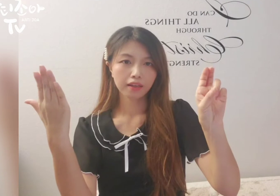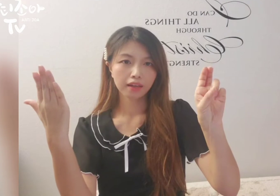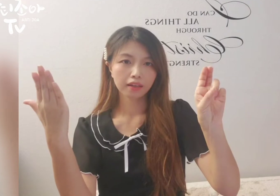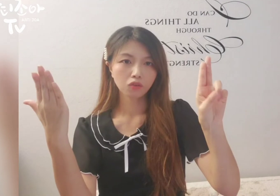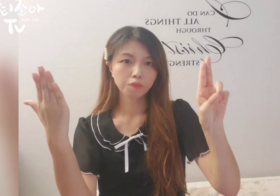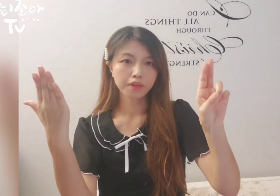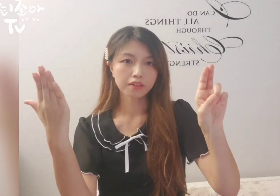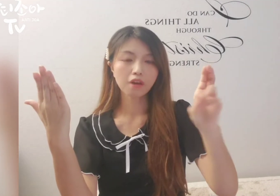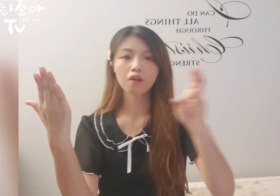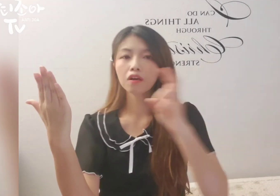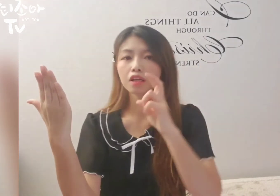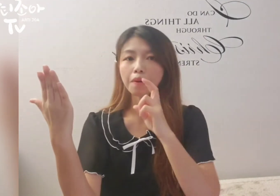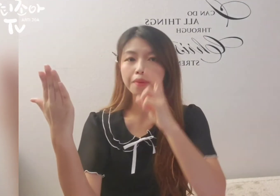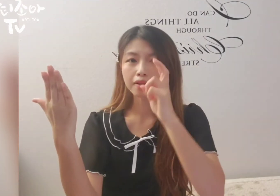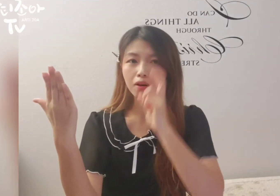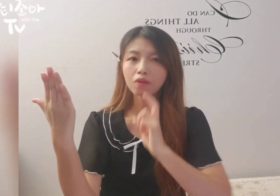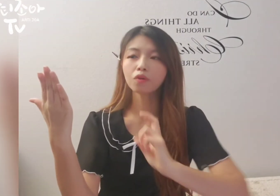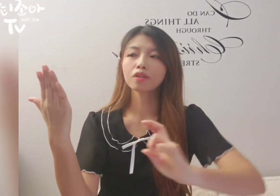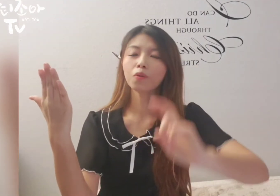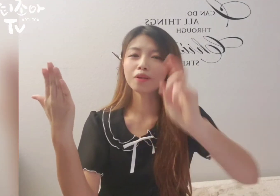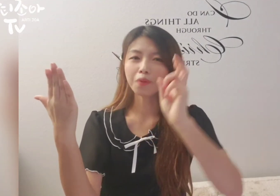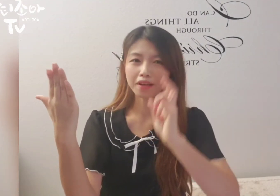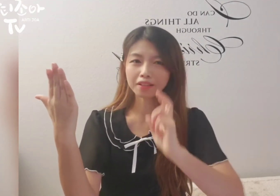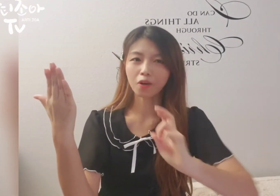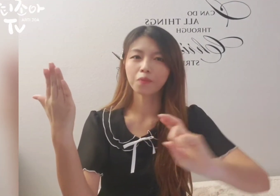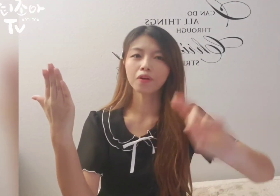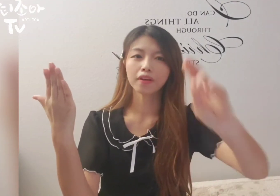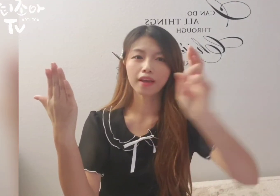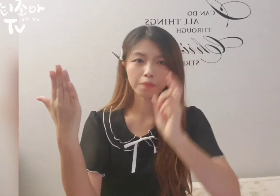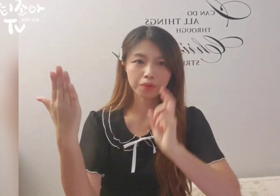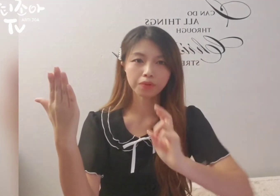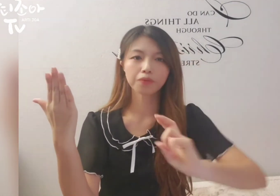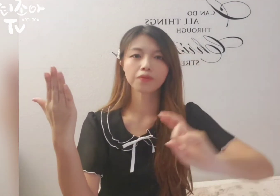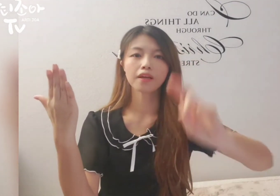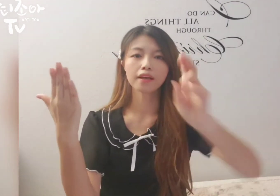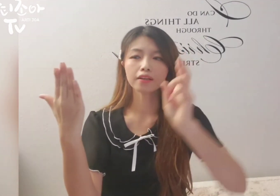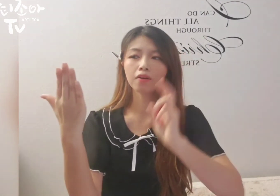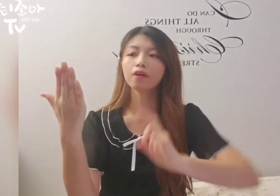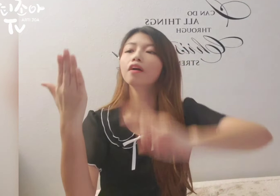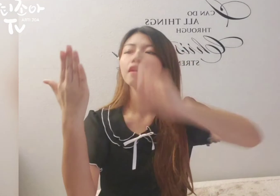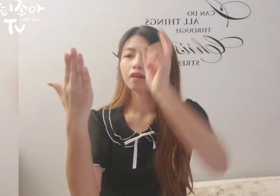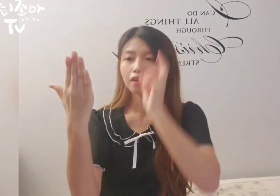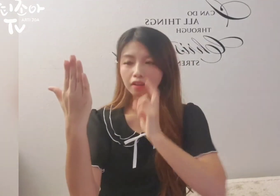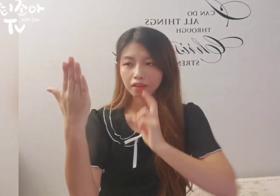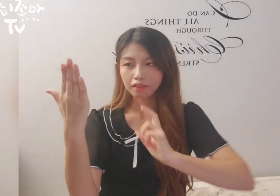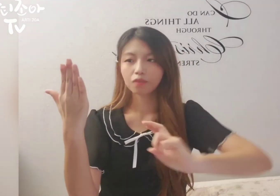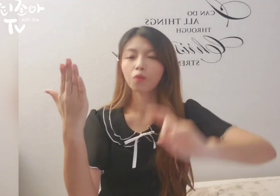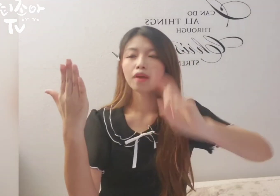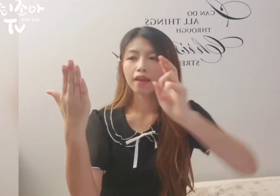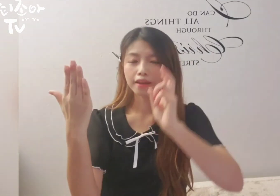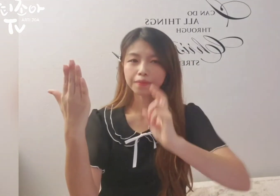약간 구비를 져서 입 앞에서 돼지꼬리 모양처럼 이렇게 앞으로 자라가는 거 노래해